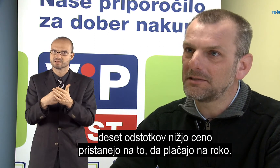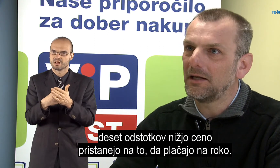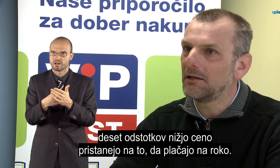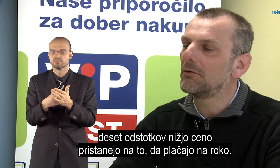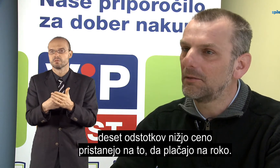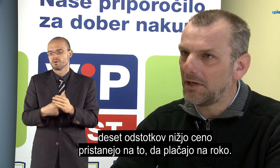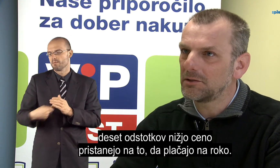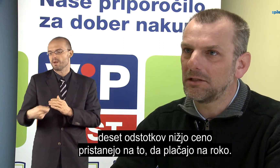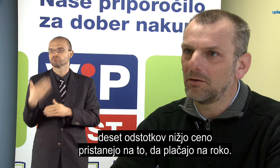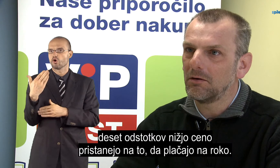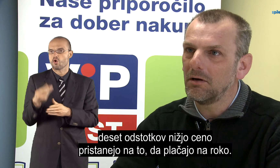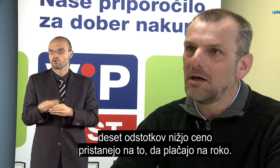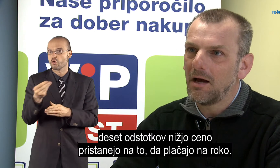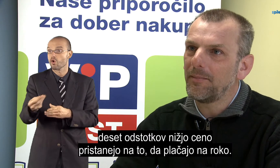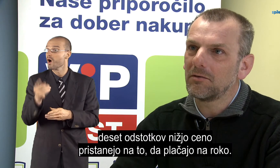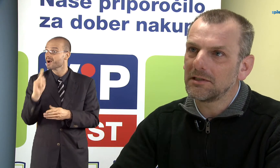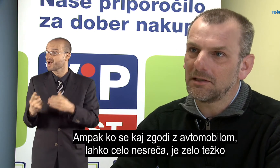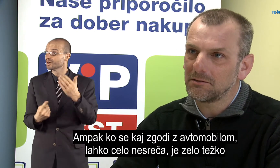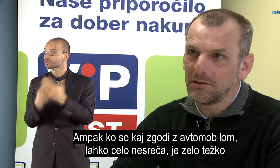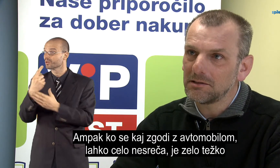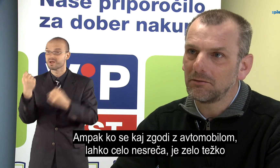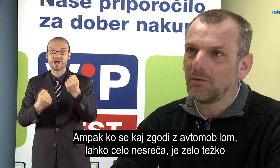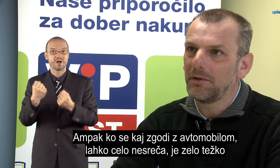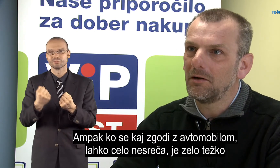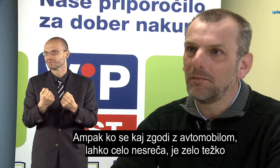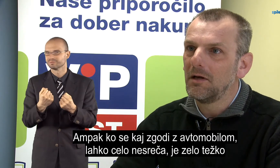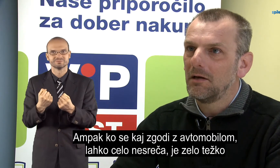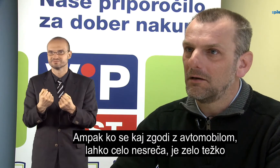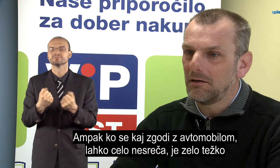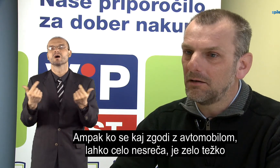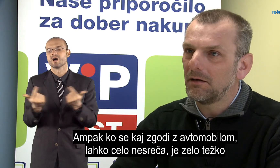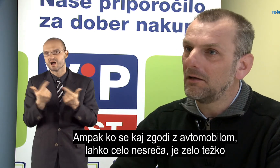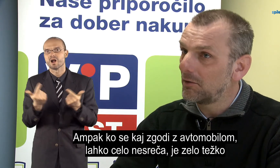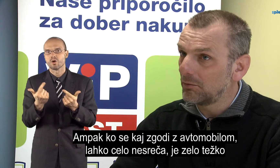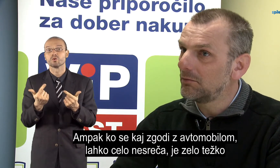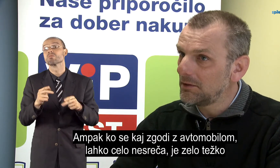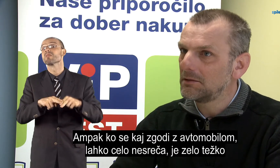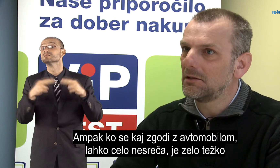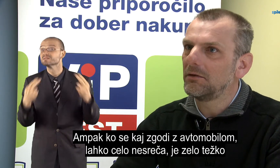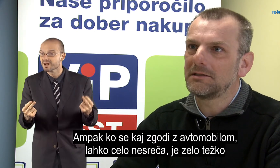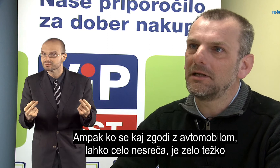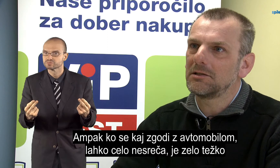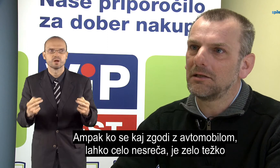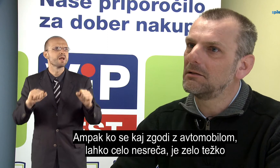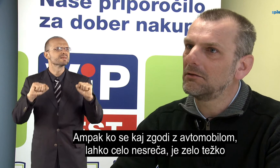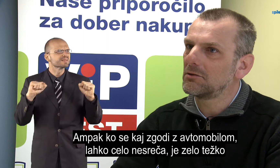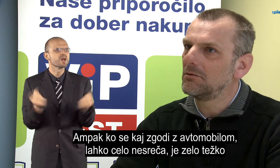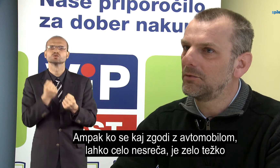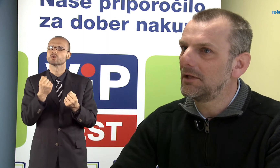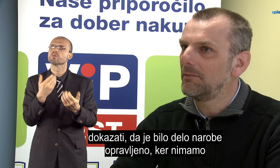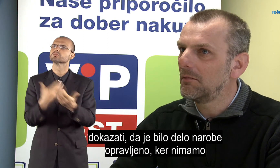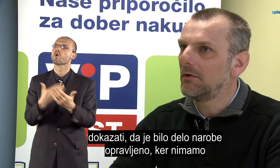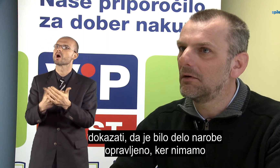ceno pristane na to, da plača na roko, ampak ko se kaj zgodi z avtomobilom, lahko tudi celo nesreča, je zelo